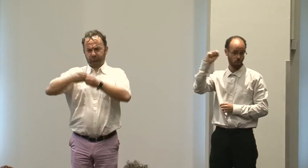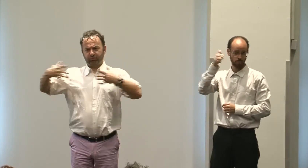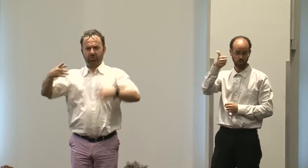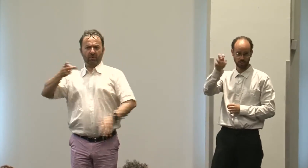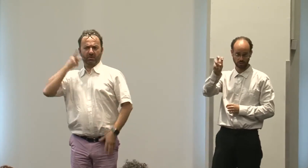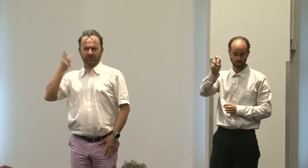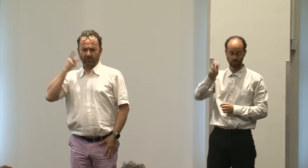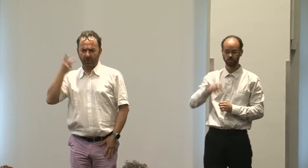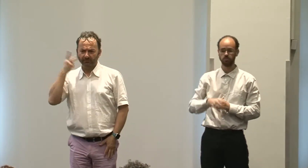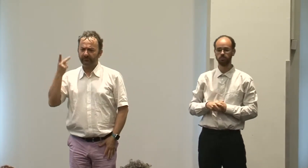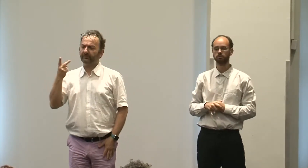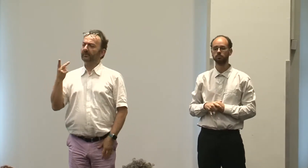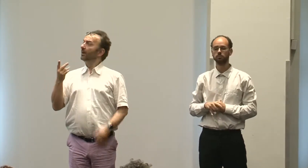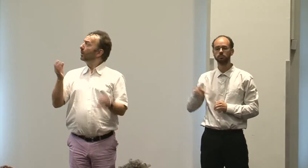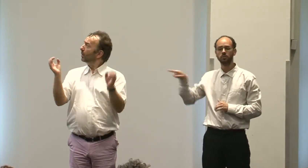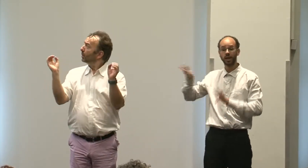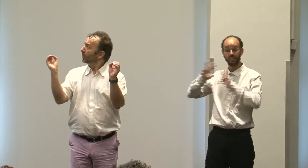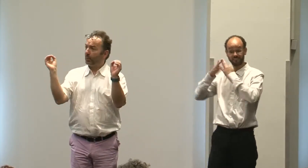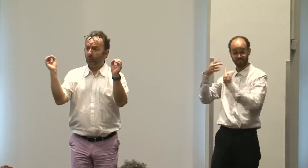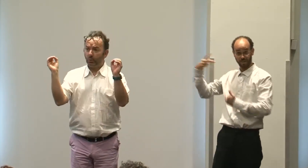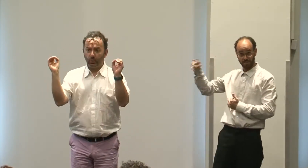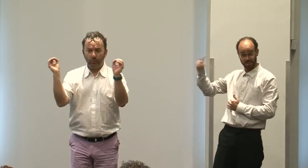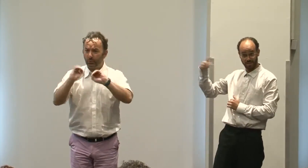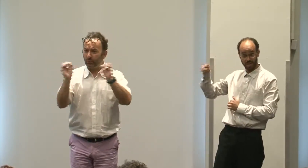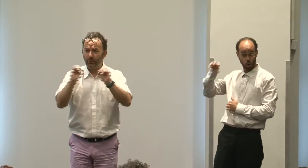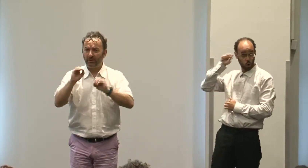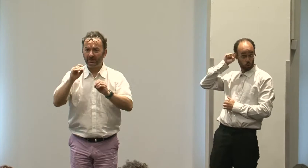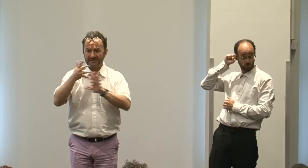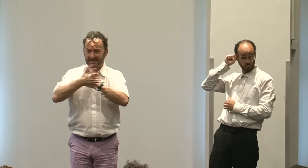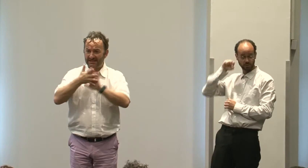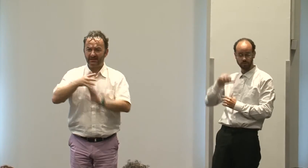No dia 15 de abril,